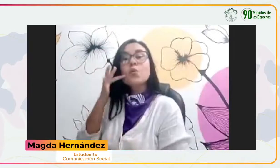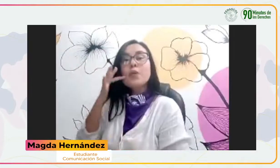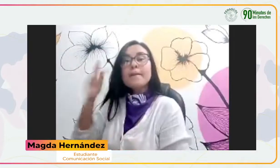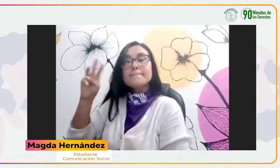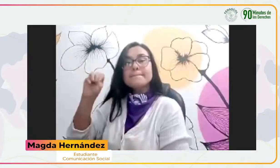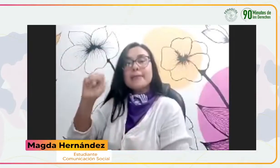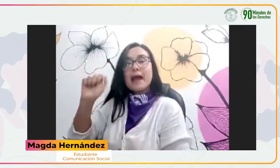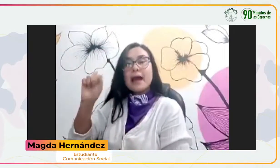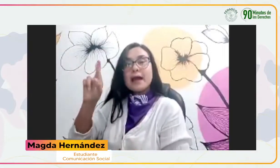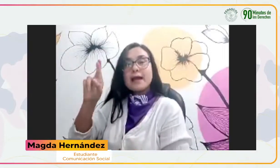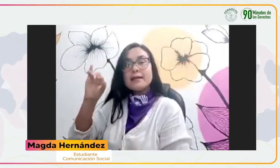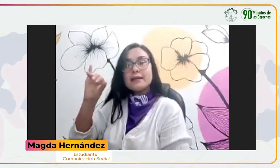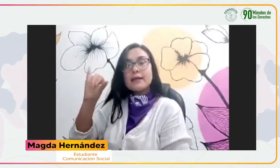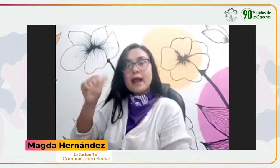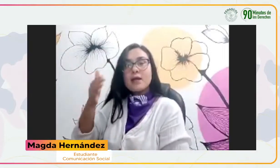realmente no sé si ustedes